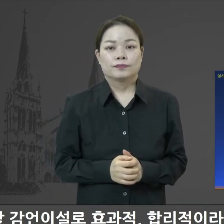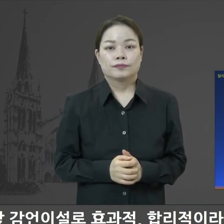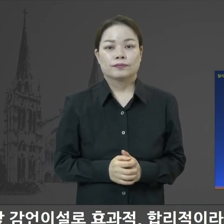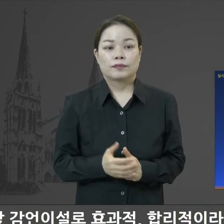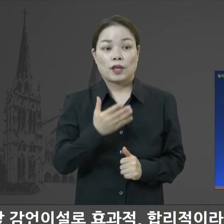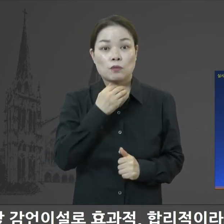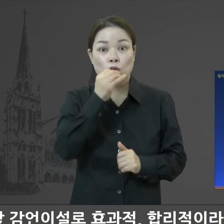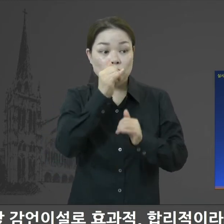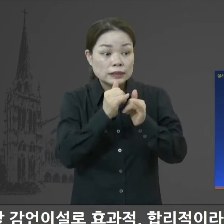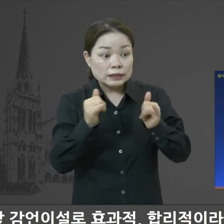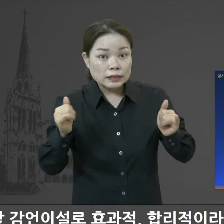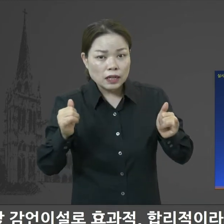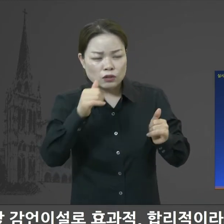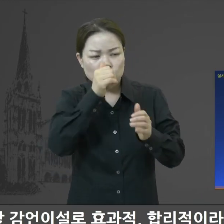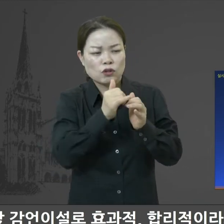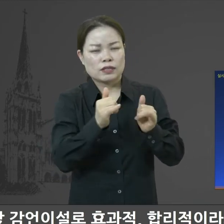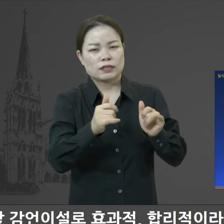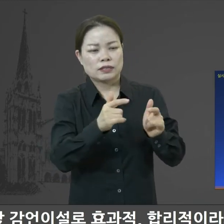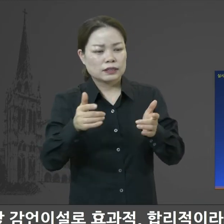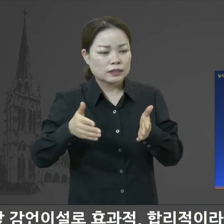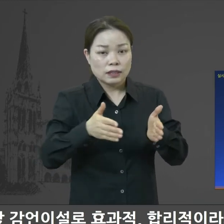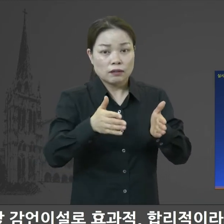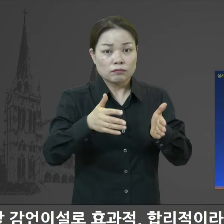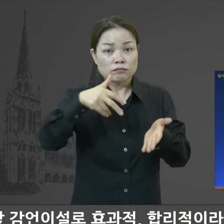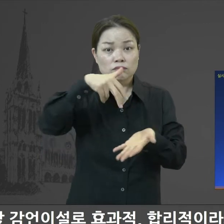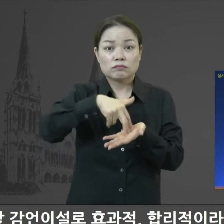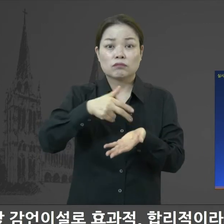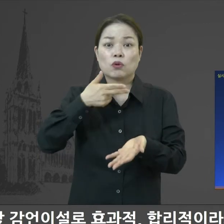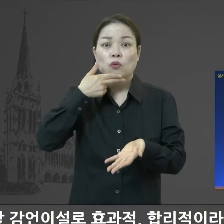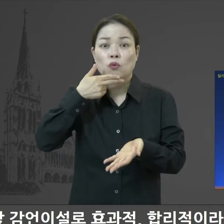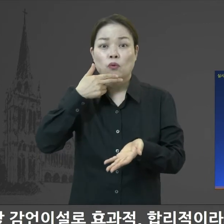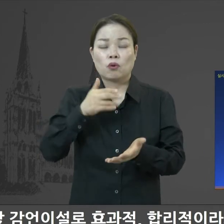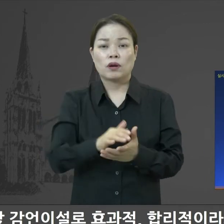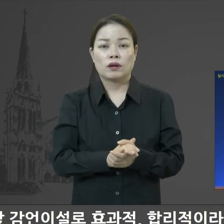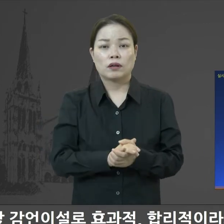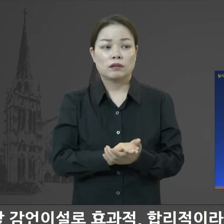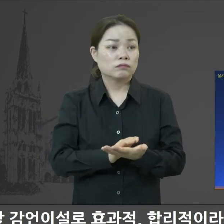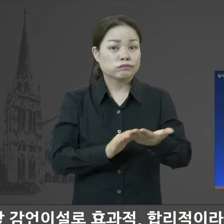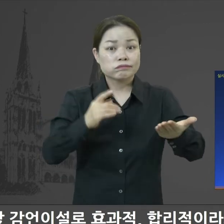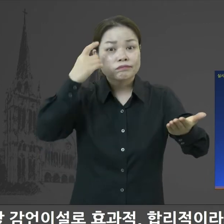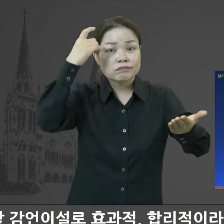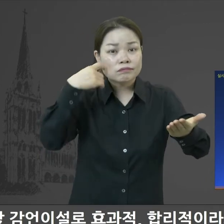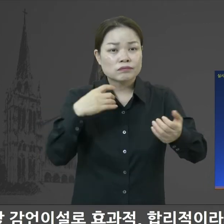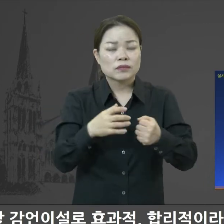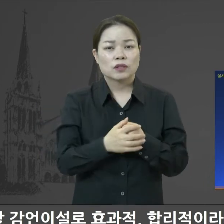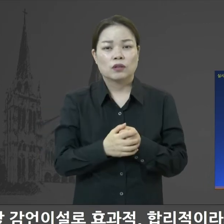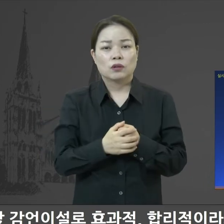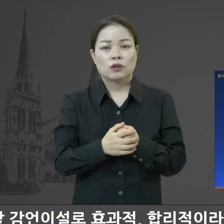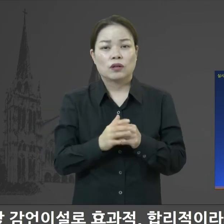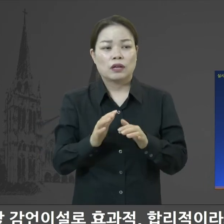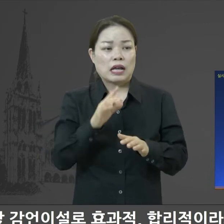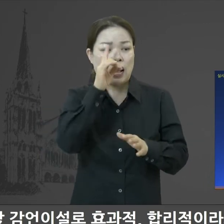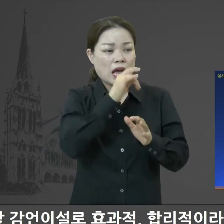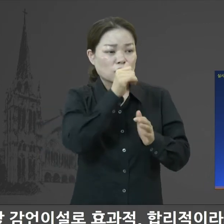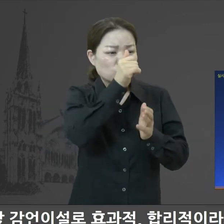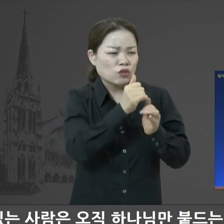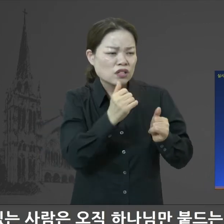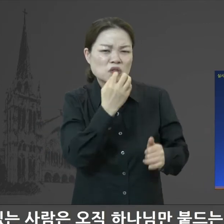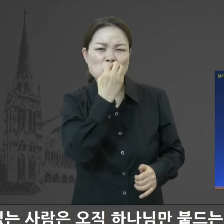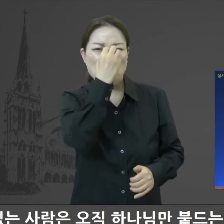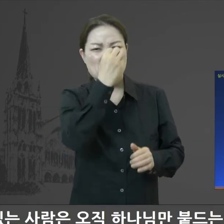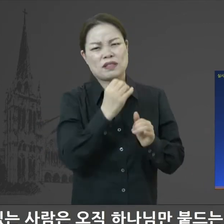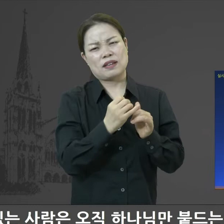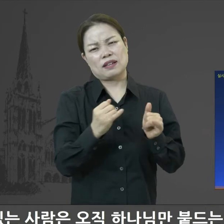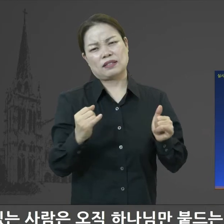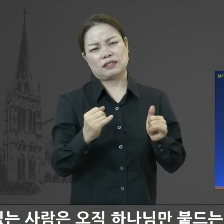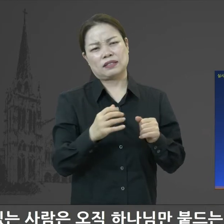또 복 있는 사람은 죄인들의 길에 서지 않습니다. 여러분 느끼셨겠지만 오늘 시인은요, 악인, 죄인, 오만한 자를